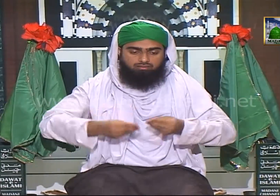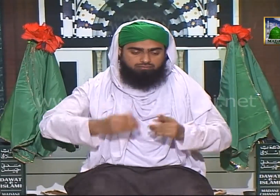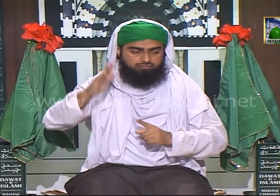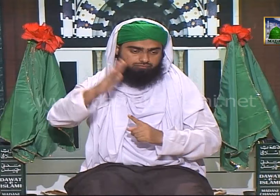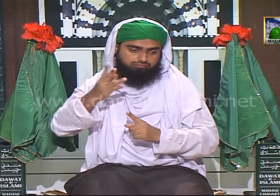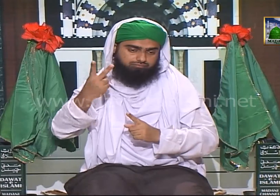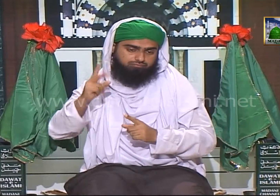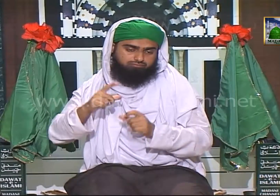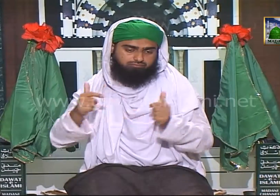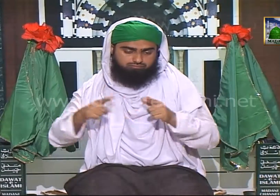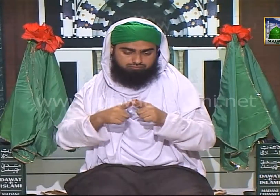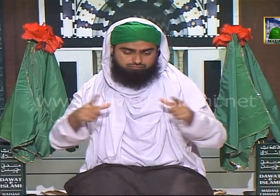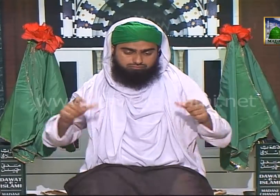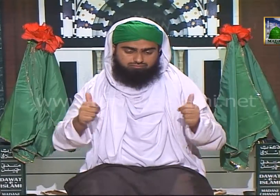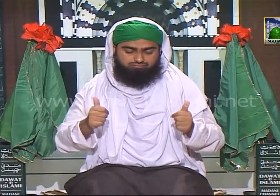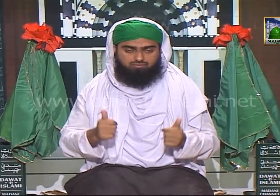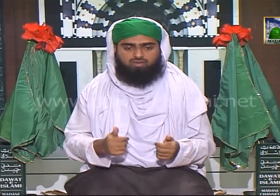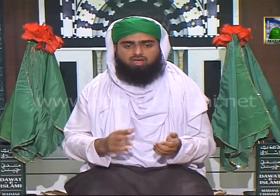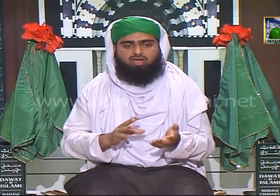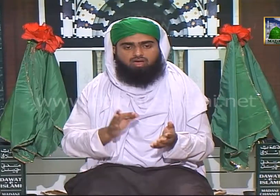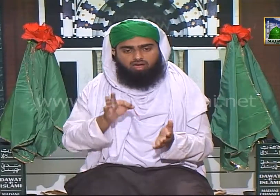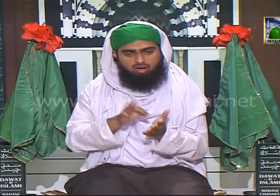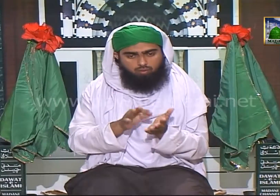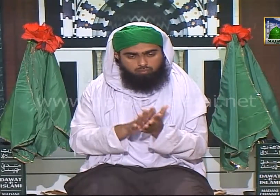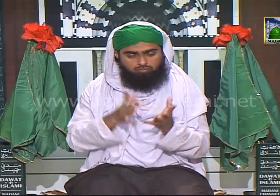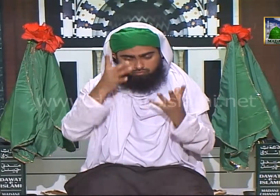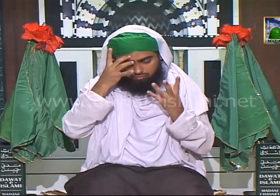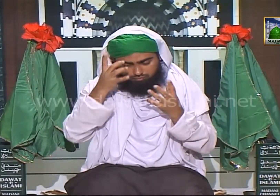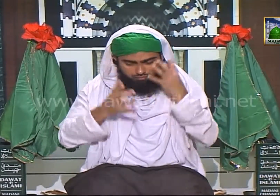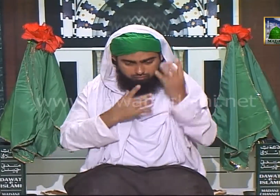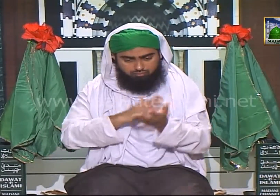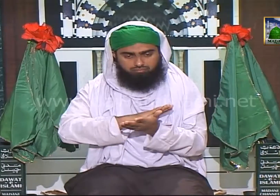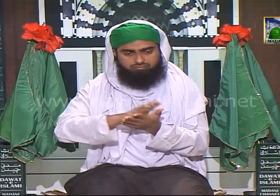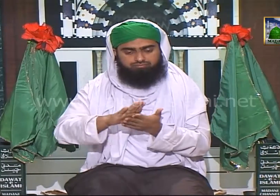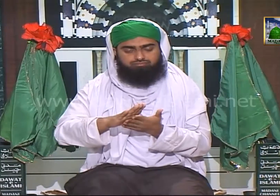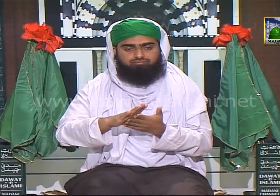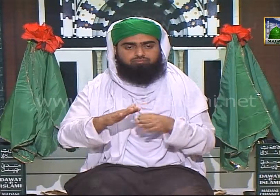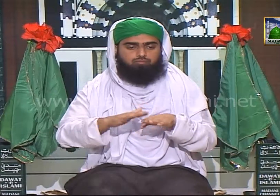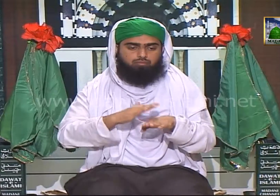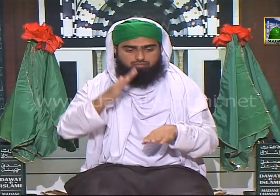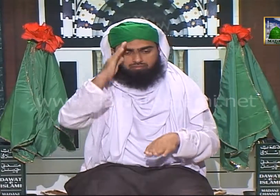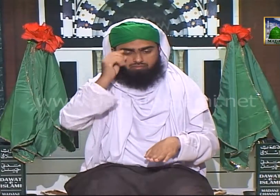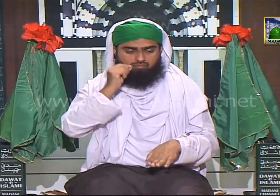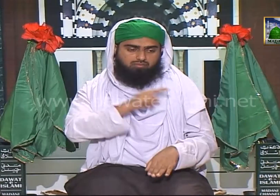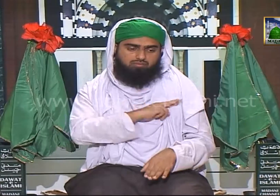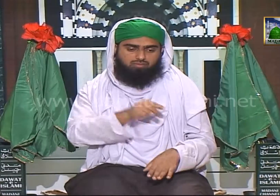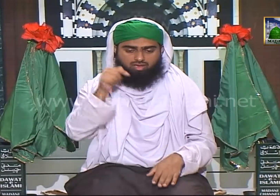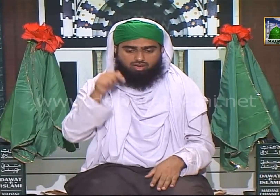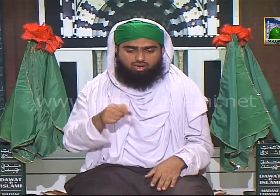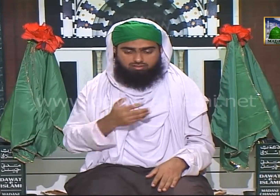آپ کی محتاجی تنگ دستی اللہ تعالیٰ دور فرما دے گا۔ پیارے اسلامی بھائیو، آج آپ کی خدمت میں